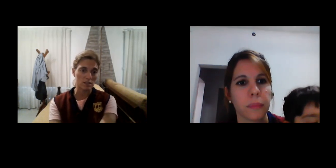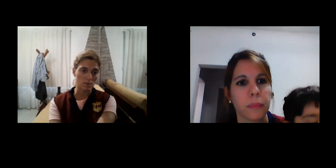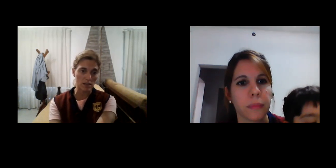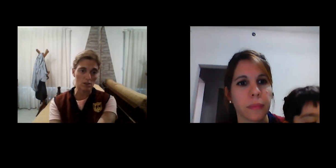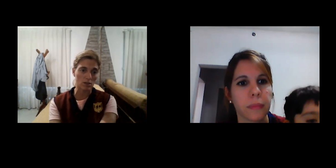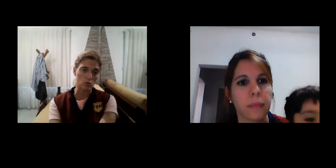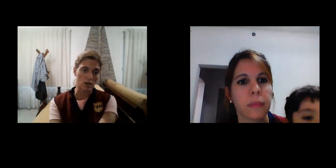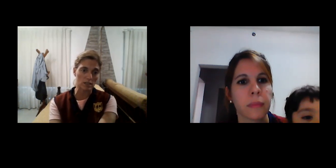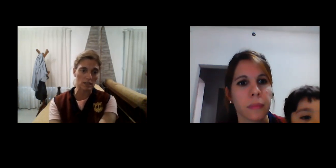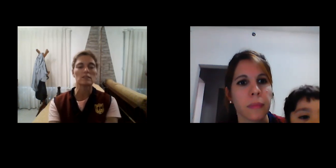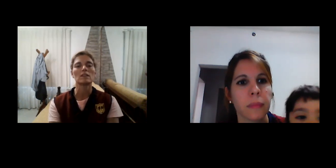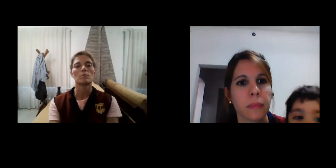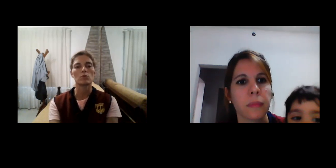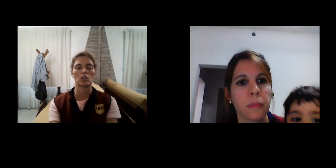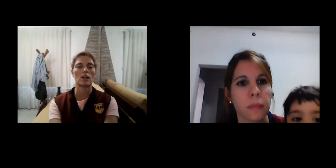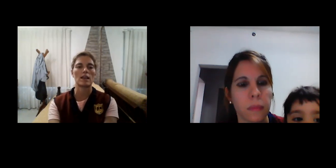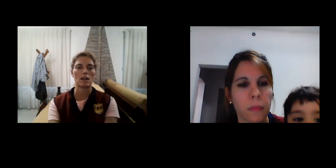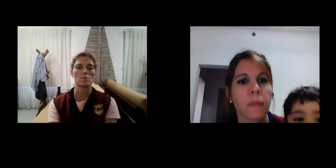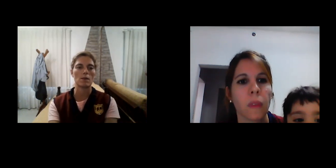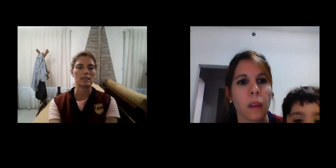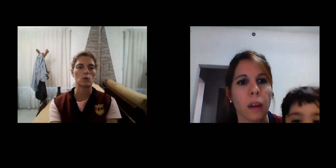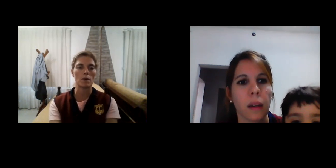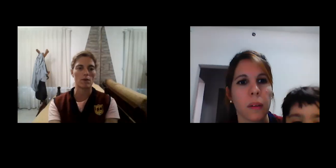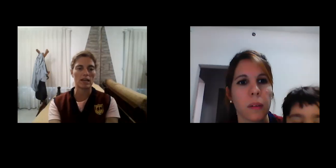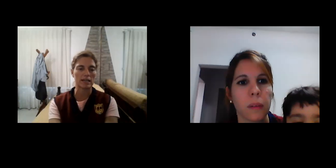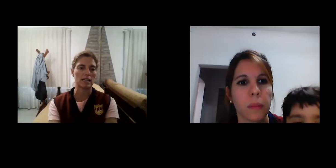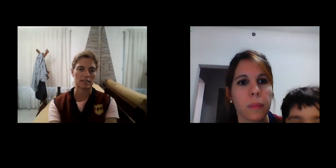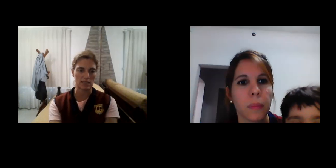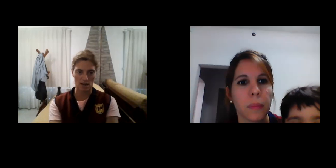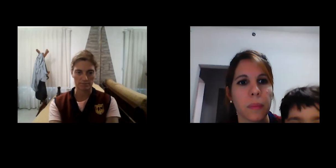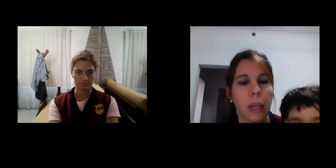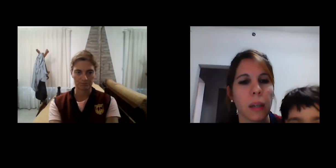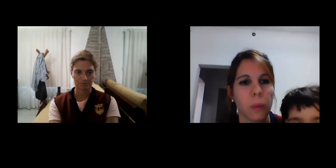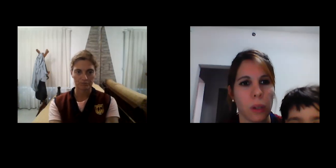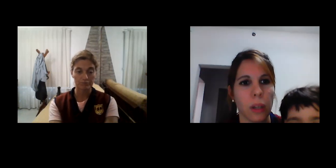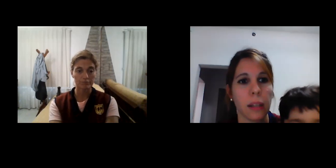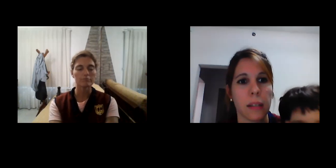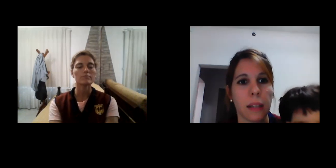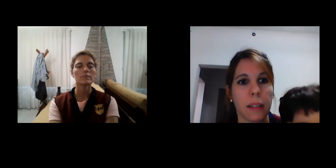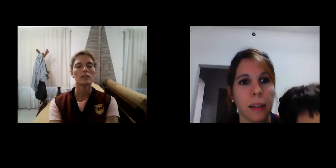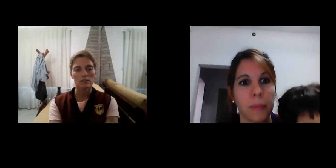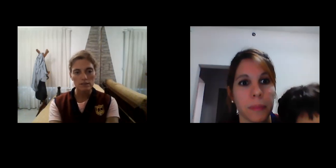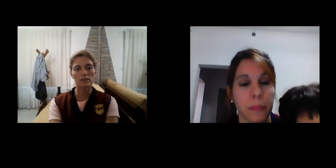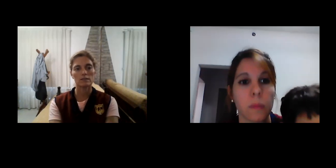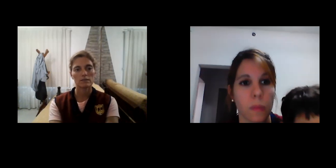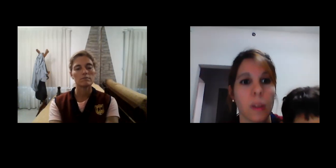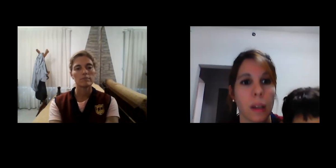su Sí. fallecimiento, de su muerte, pusieron el Día del Animal, 29 de Ah. abril acá en la Argentina. Mira qué bueno, qué interesante,